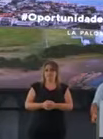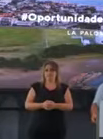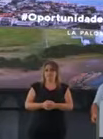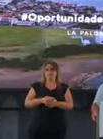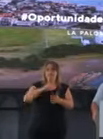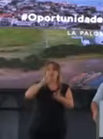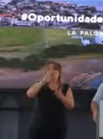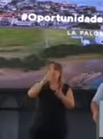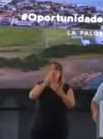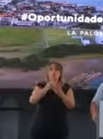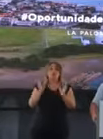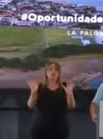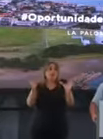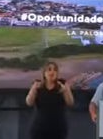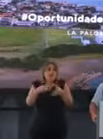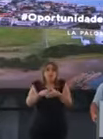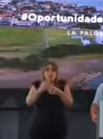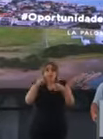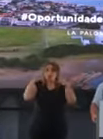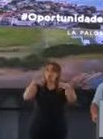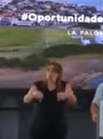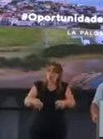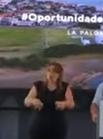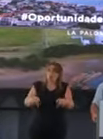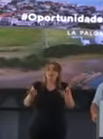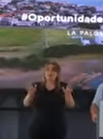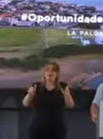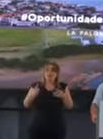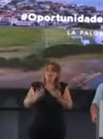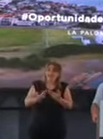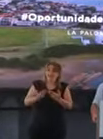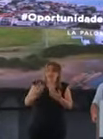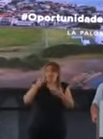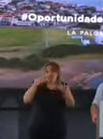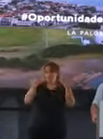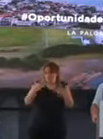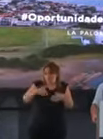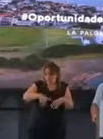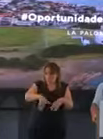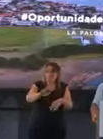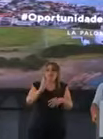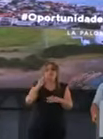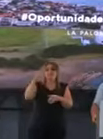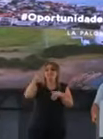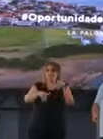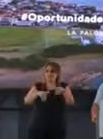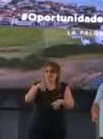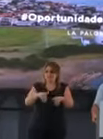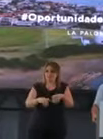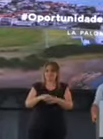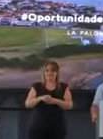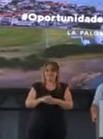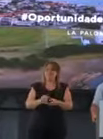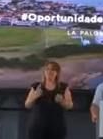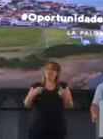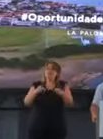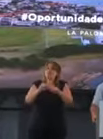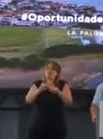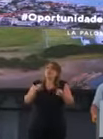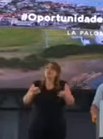Es la última reunión de La Paloma antes de las elecciones. La última. Y